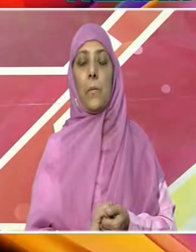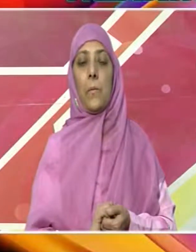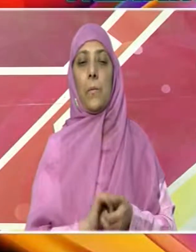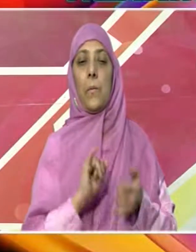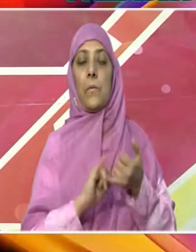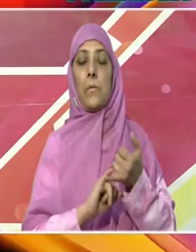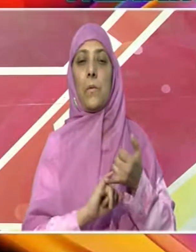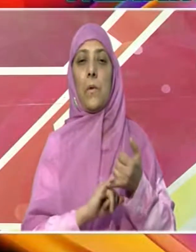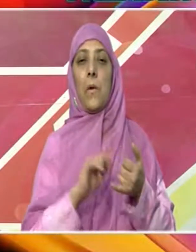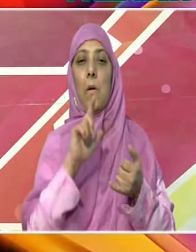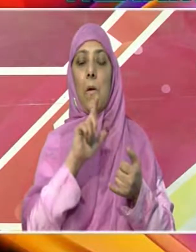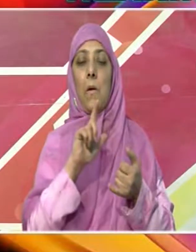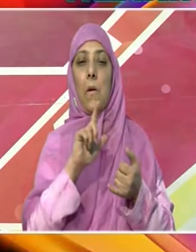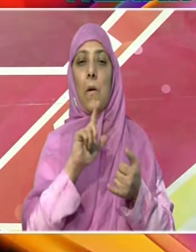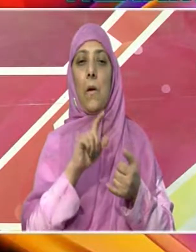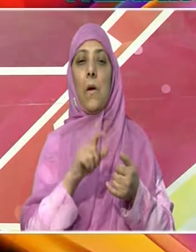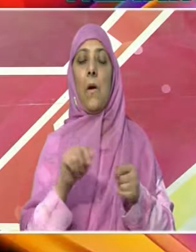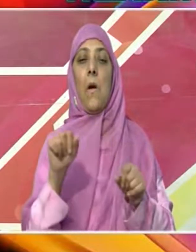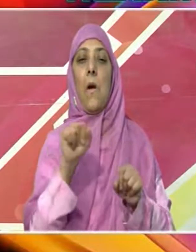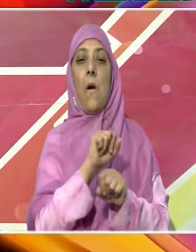श्रीनगर इलेक्शन